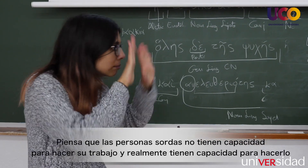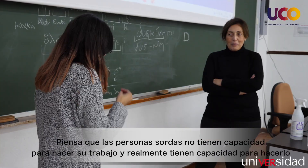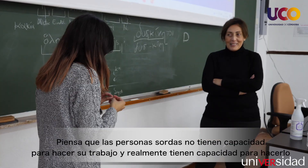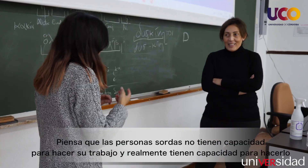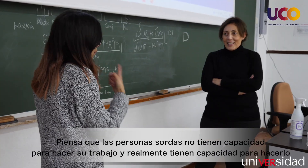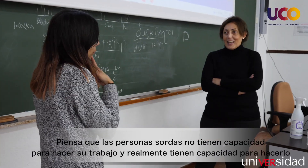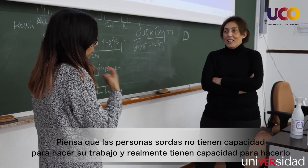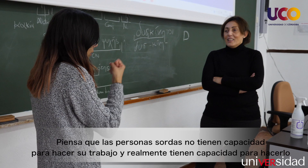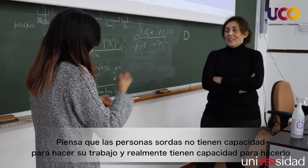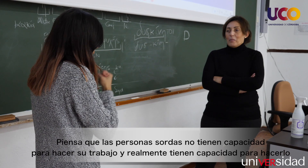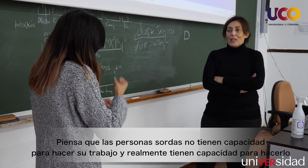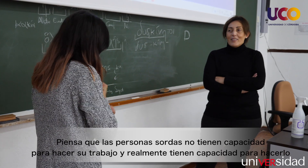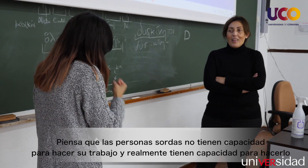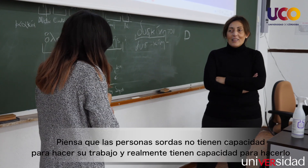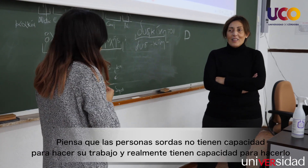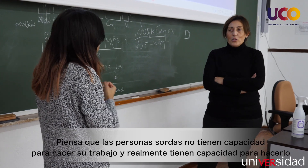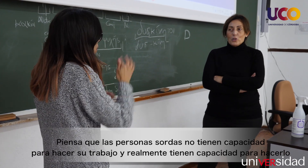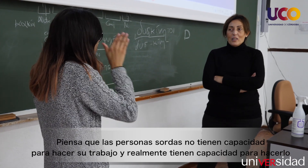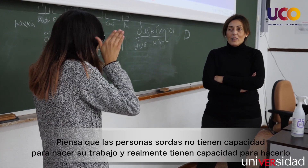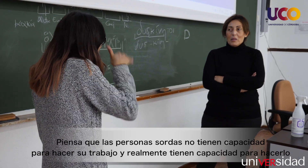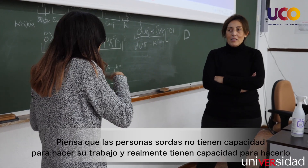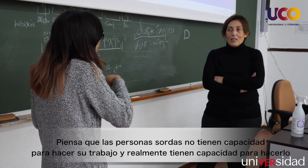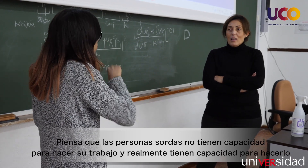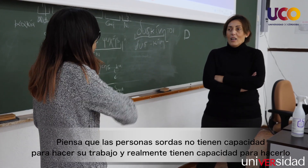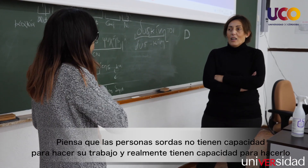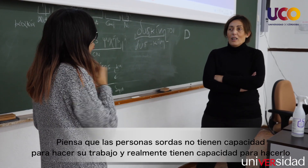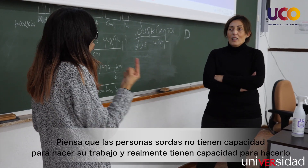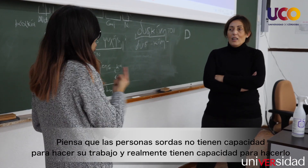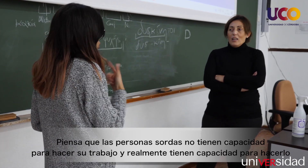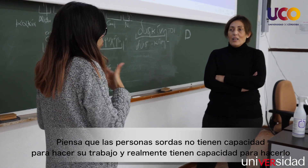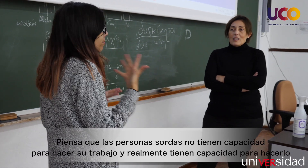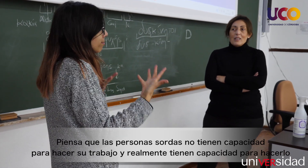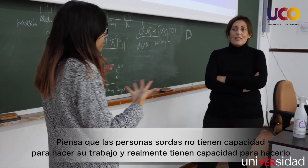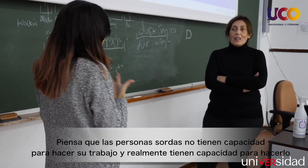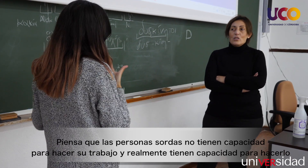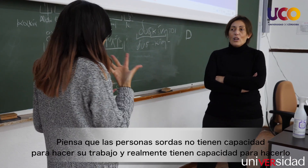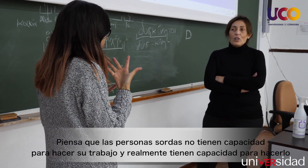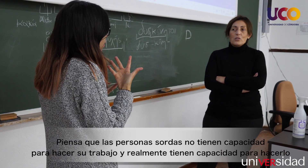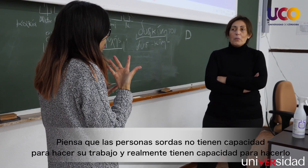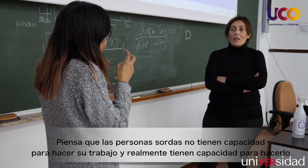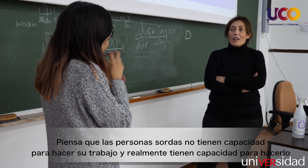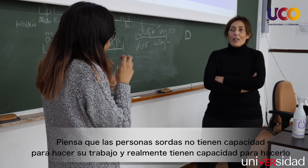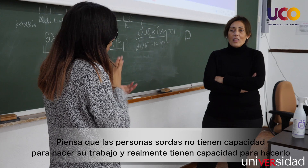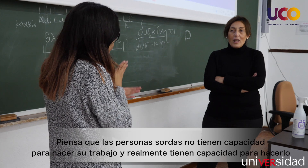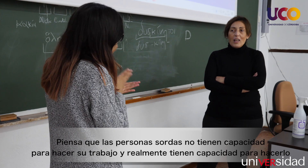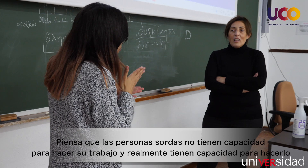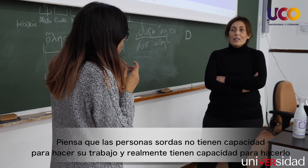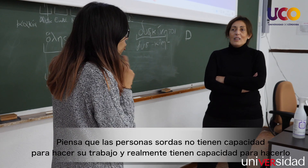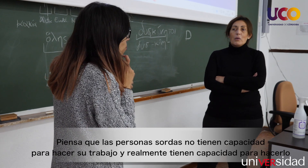porque piensan que las personas sordas no tienen capacidad para hacer su trabajo y realmente tienen capacidad para hacerlo.